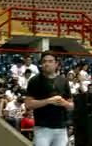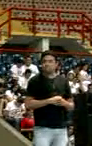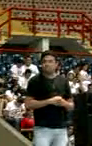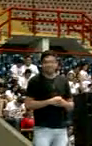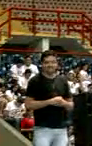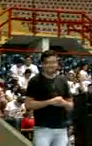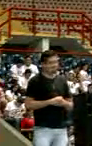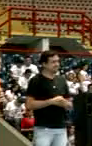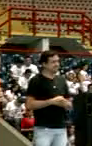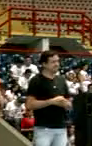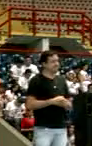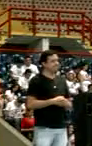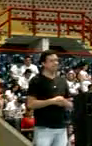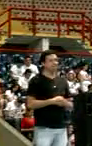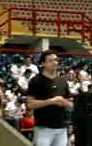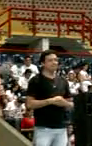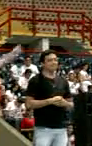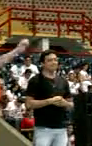Pronto.